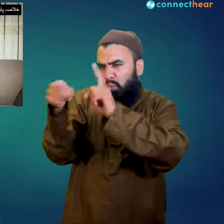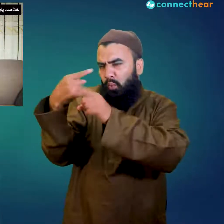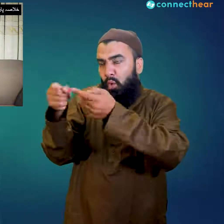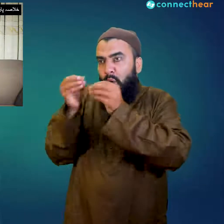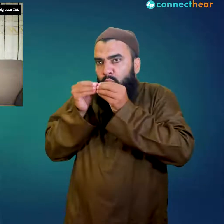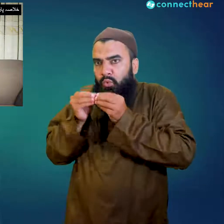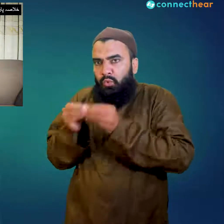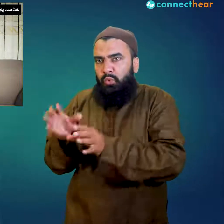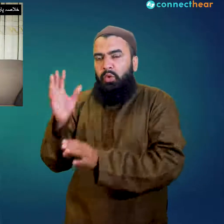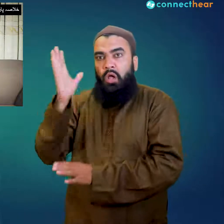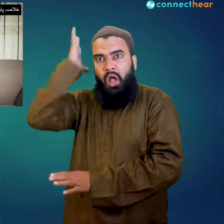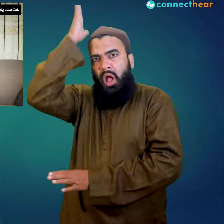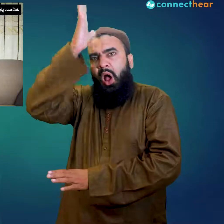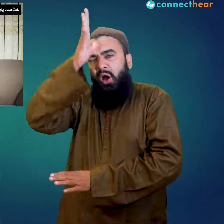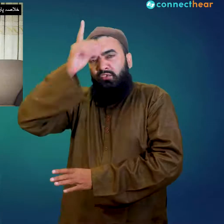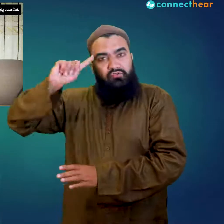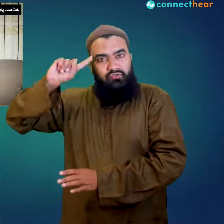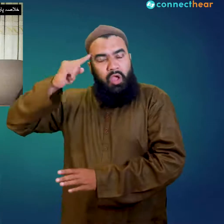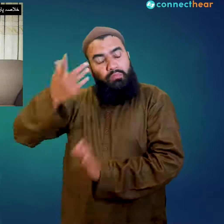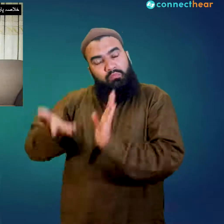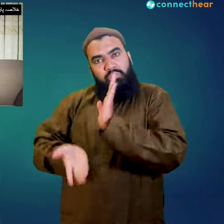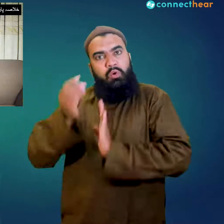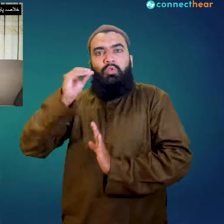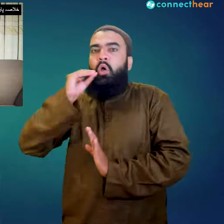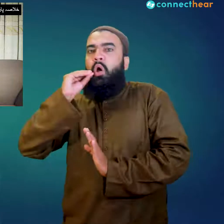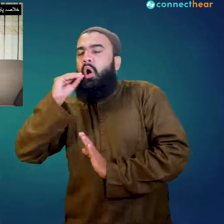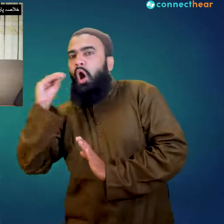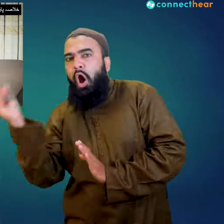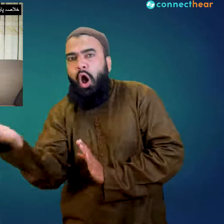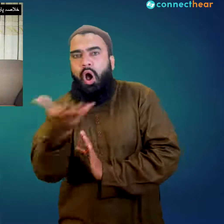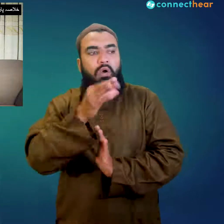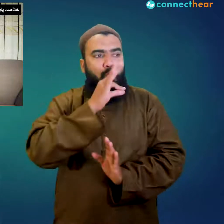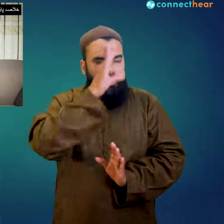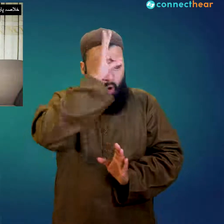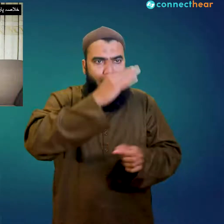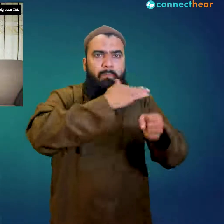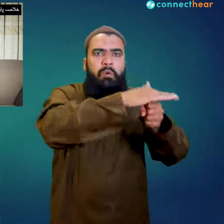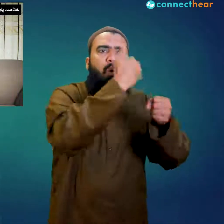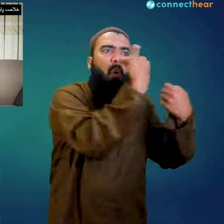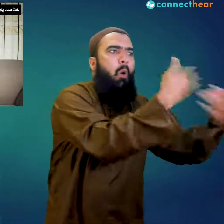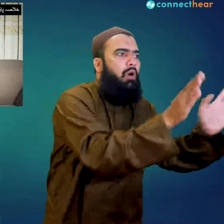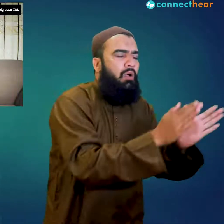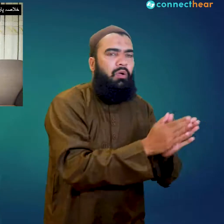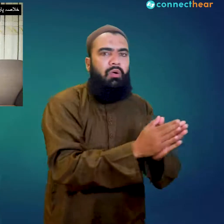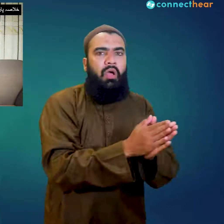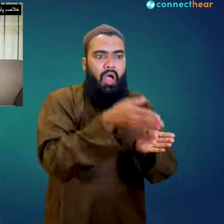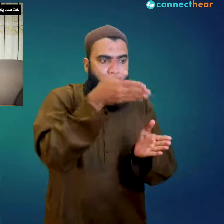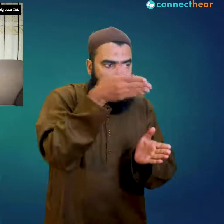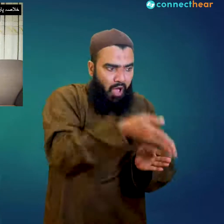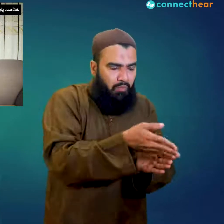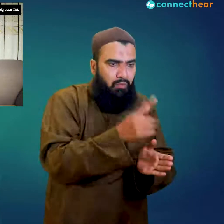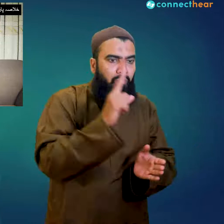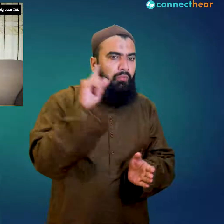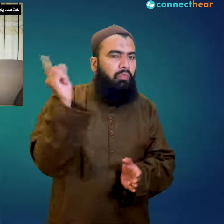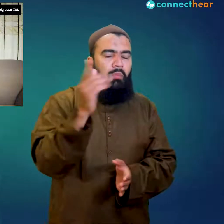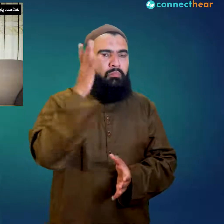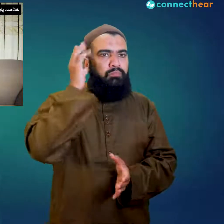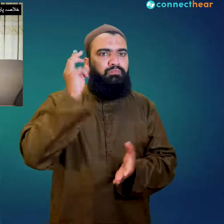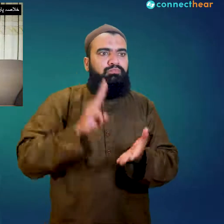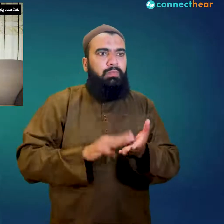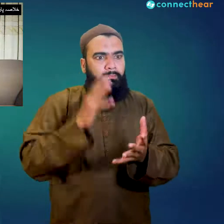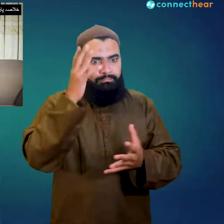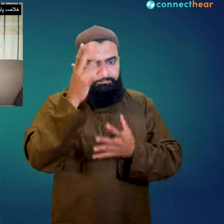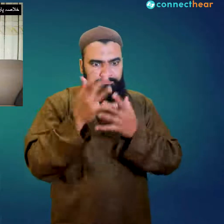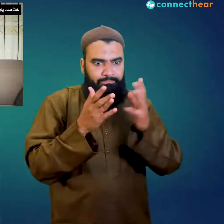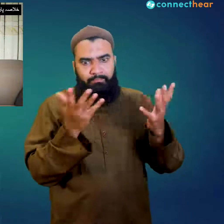کو شہید کر دیا گیا ہے۔ اس وقت یہ آیت نازل ہوئی اور اس میں فرمایا گیا کہ آپ صلی اللہ علیہ وسلم تو اللہ کے رسول